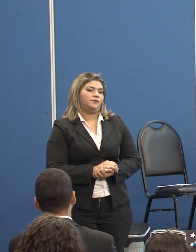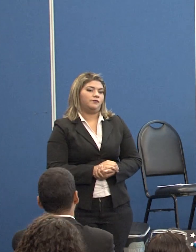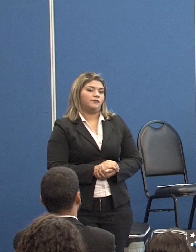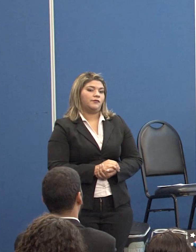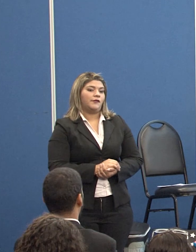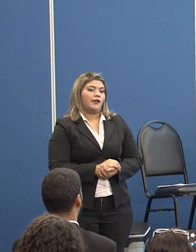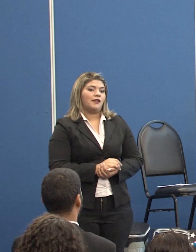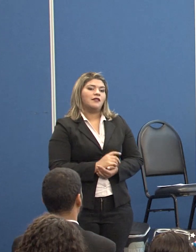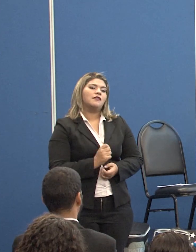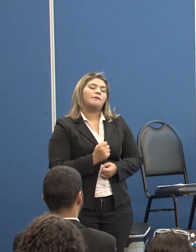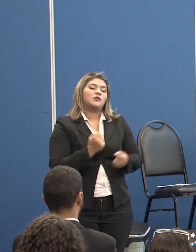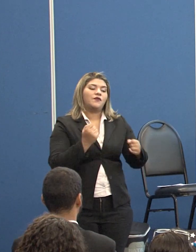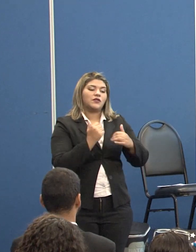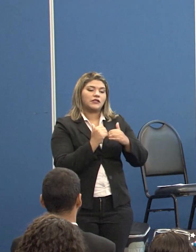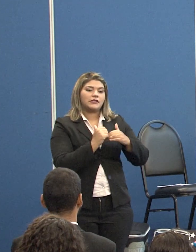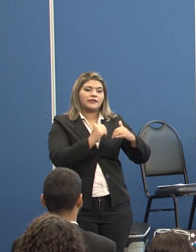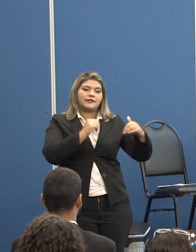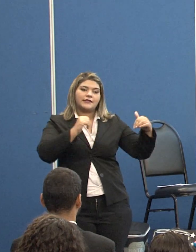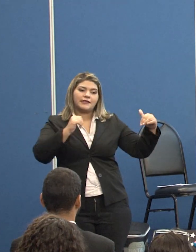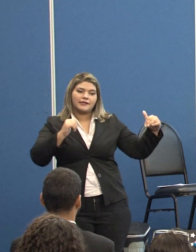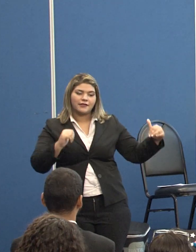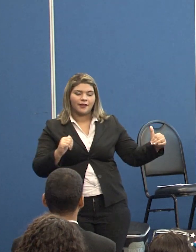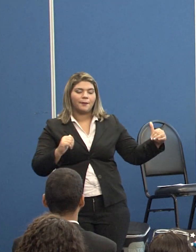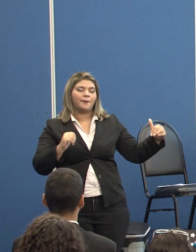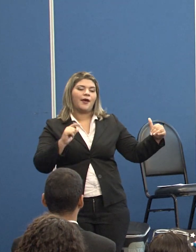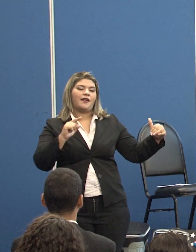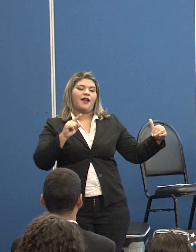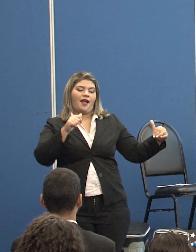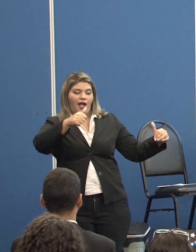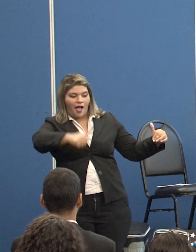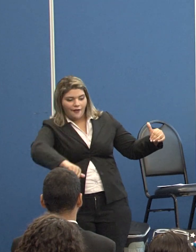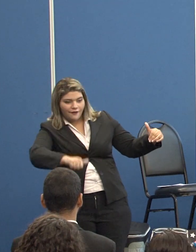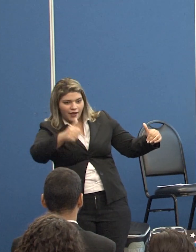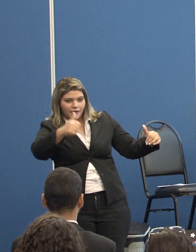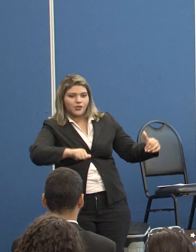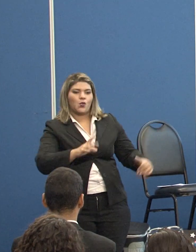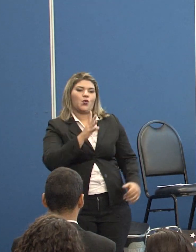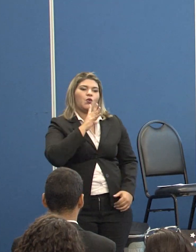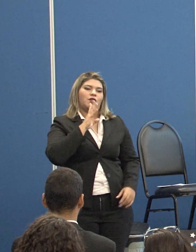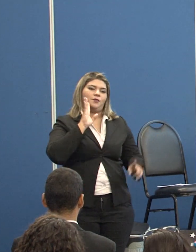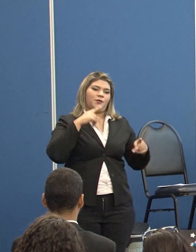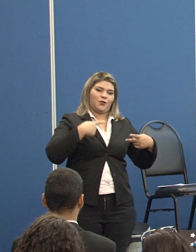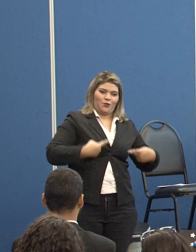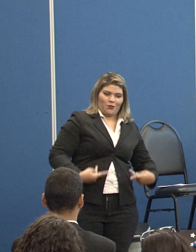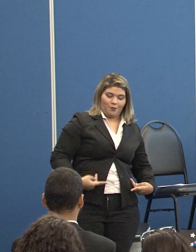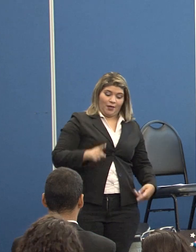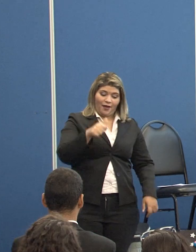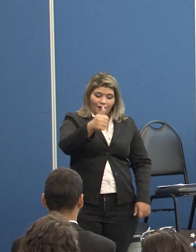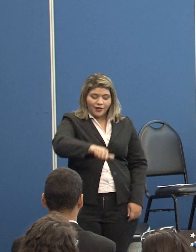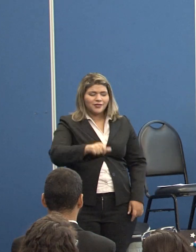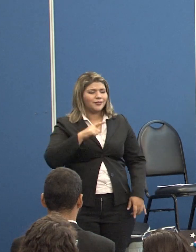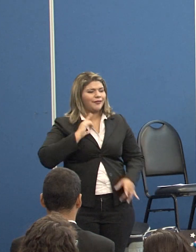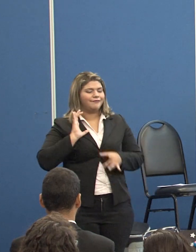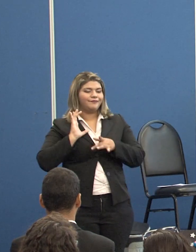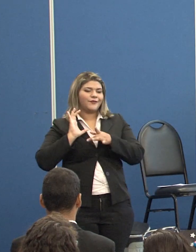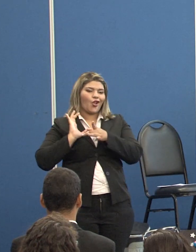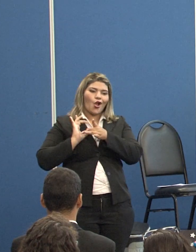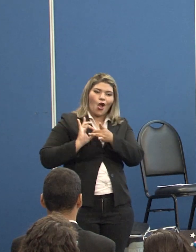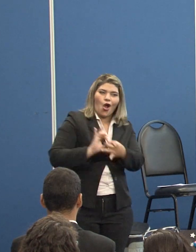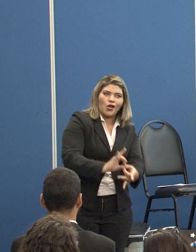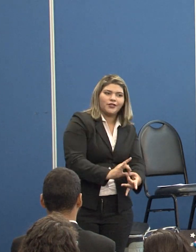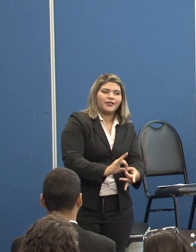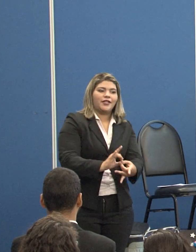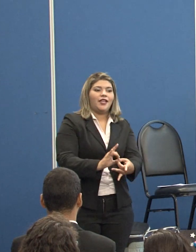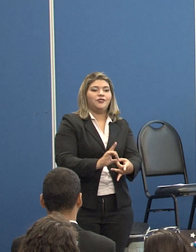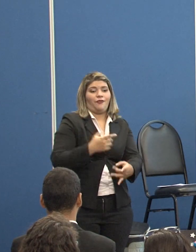de separação, ela não é indissociável, ela está ligada a todos os contextos, né, pelo qual